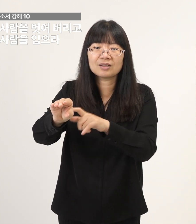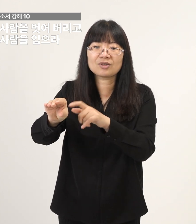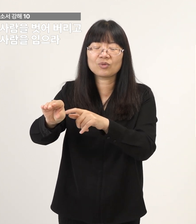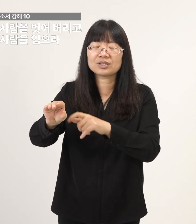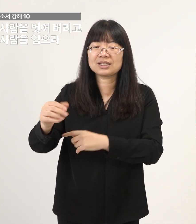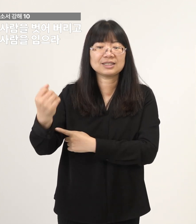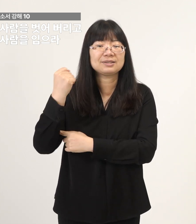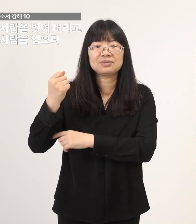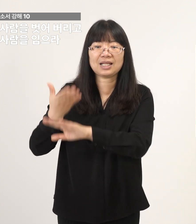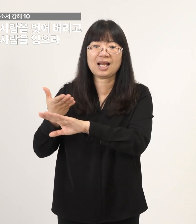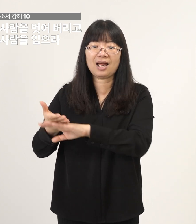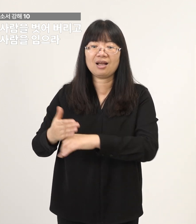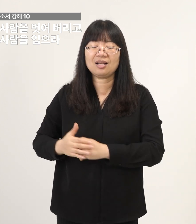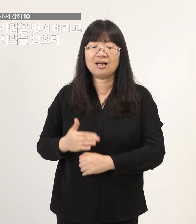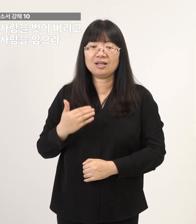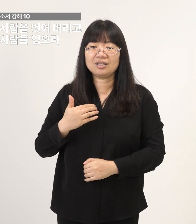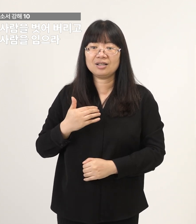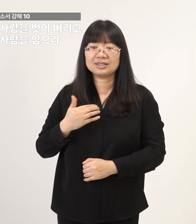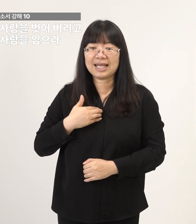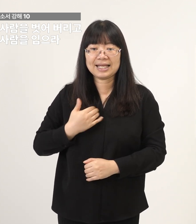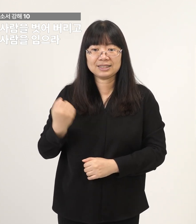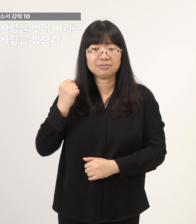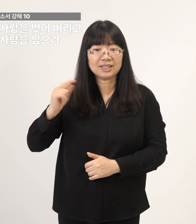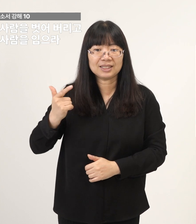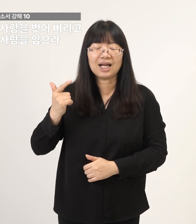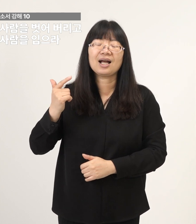내게 동력이 나가는 게 아니잖아요.